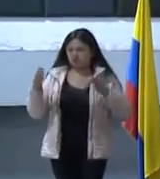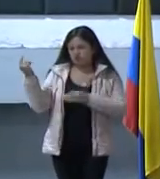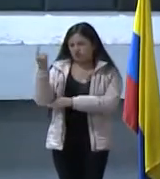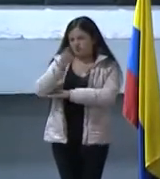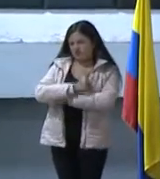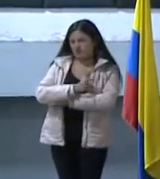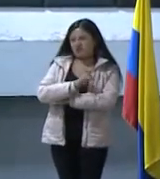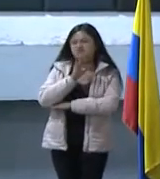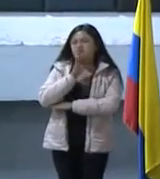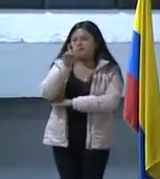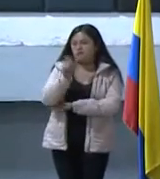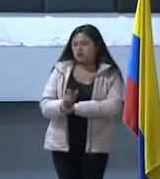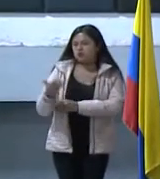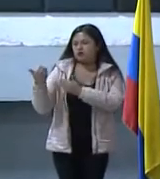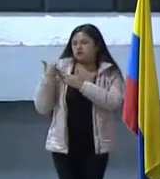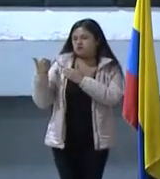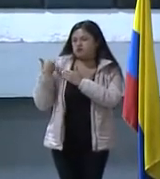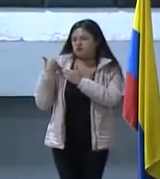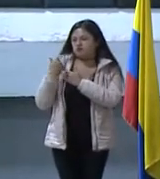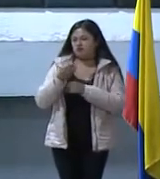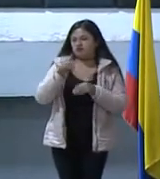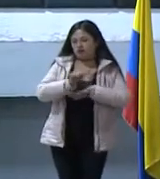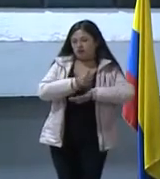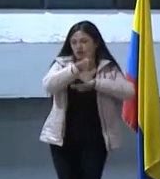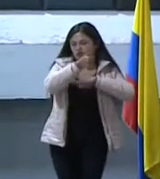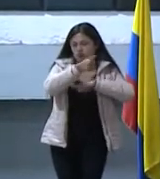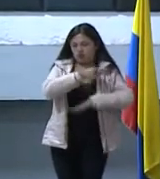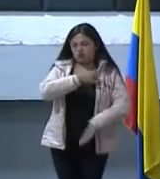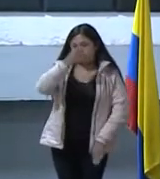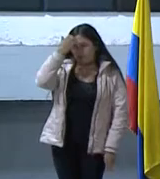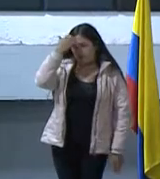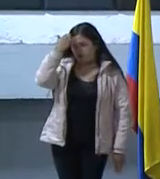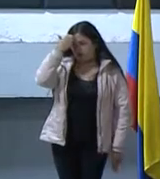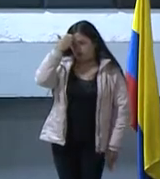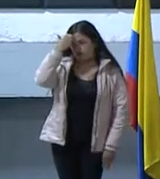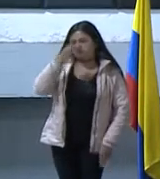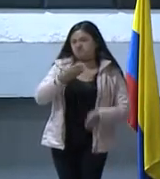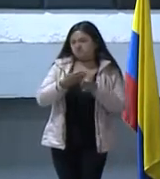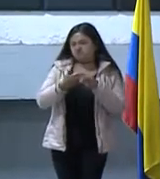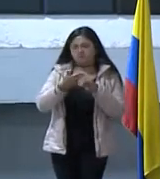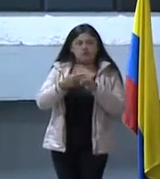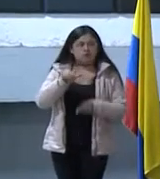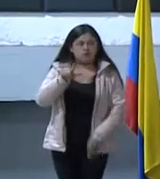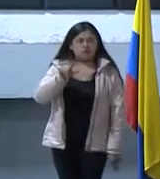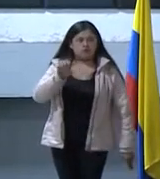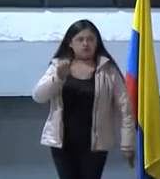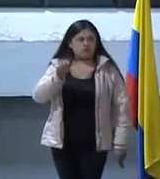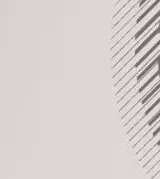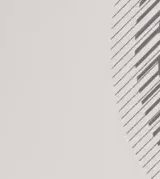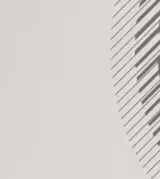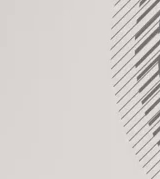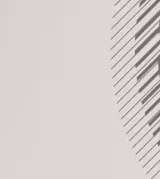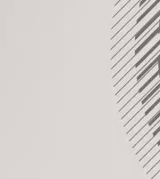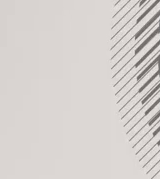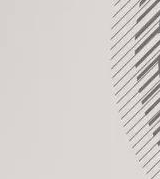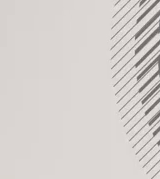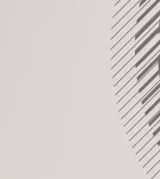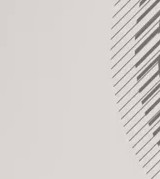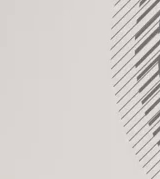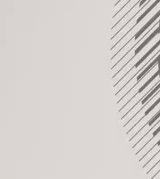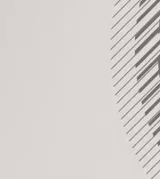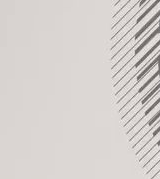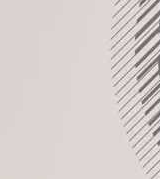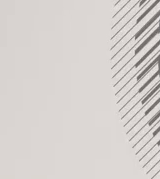a cargo del señor rector de la universidad pedagógica nacional profesor leonardo fabio martínez